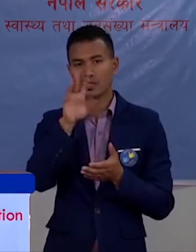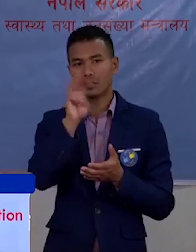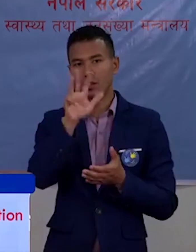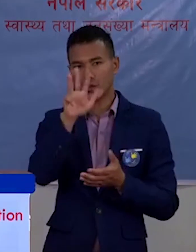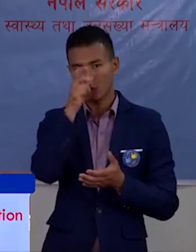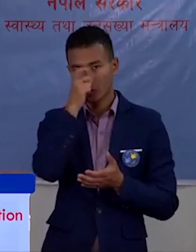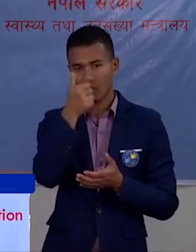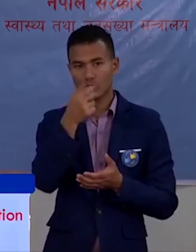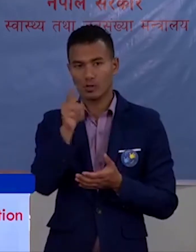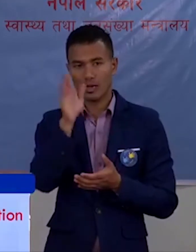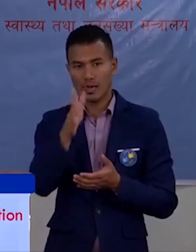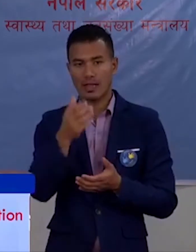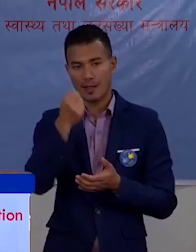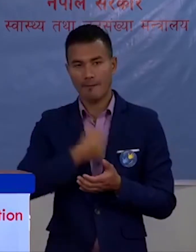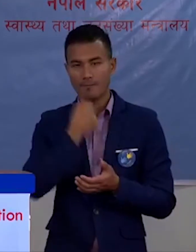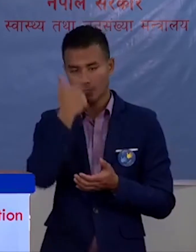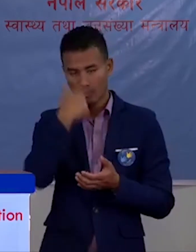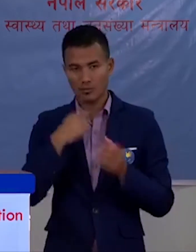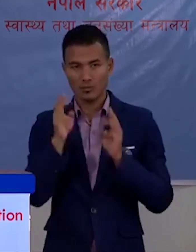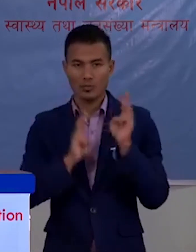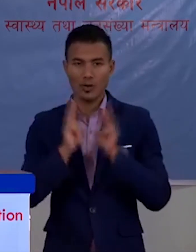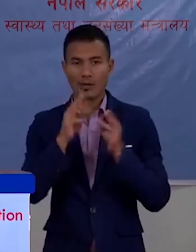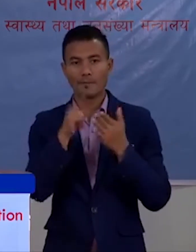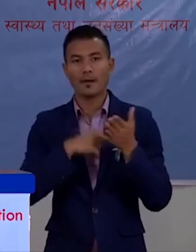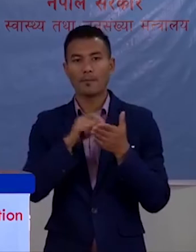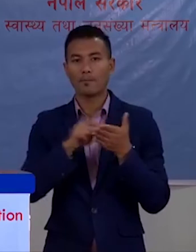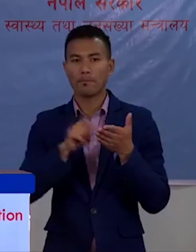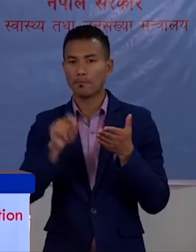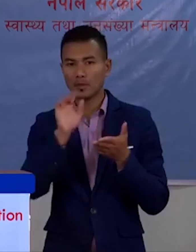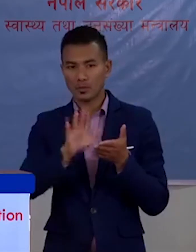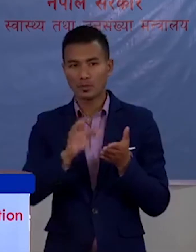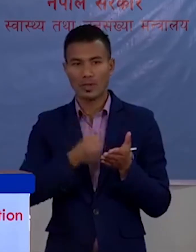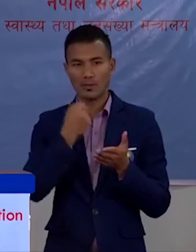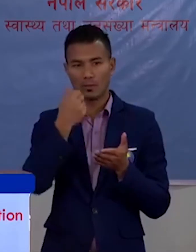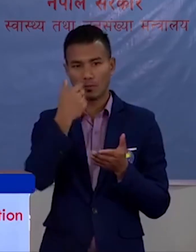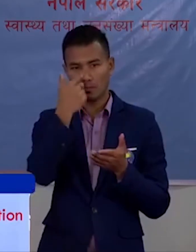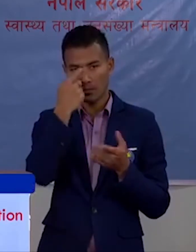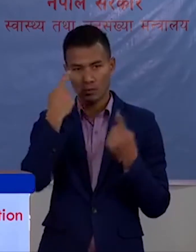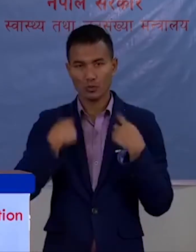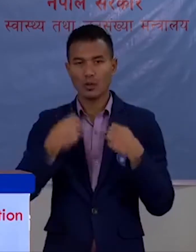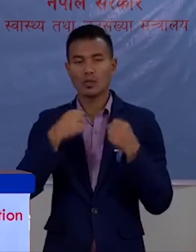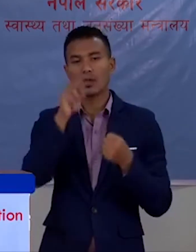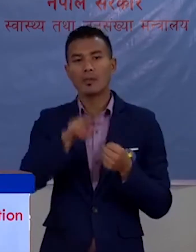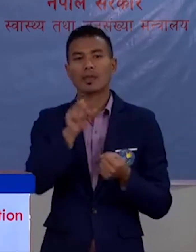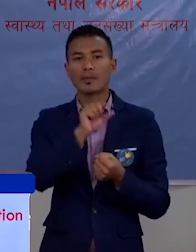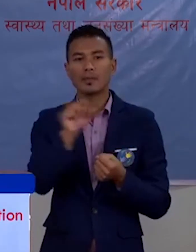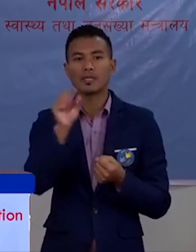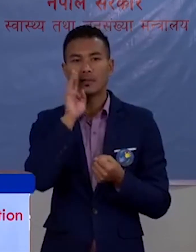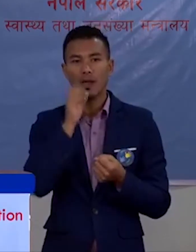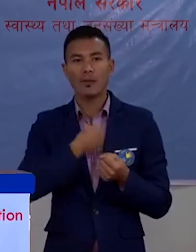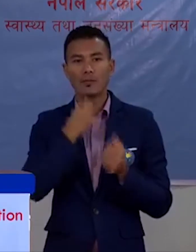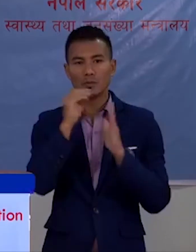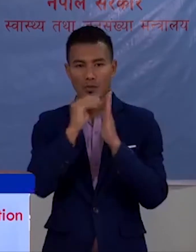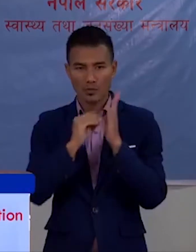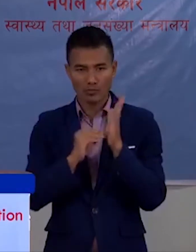25,906 आफ्नो स्वमूल्याङ्कन फारम भर्नुभएको छ। यो भनेको आफ्नो स्वास्थ्य स्थितिको बारेमा उहाँहरूले आफ्नो